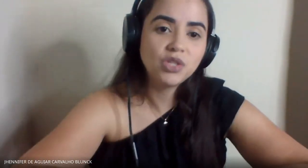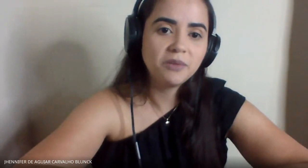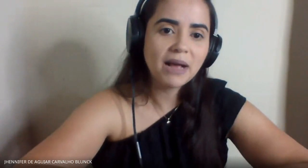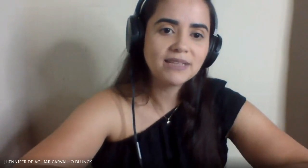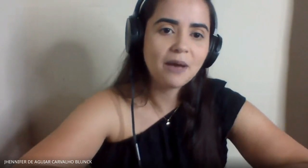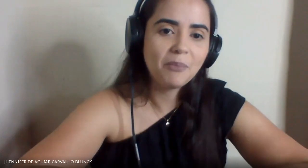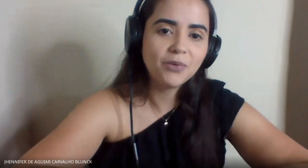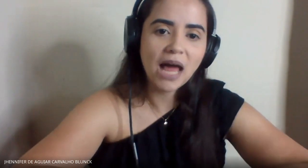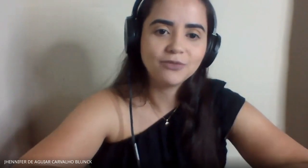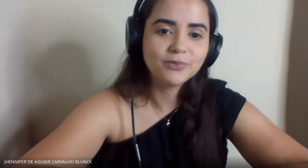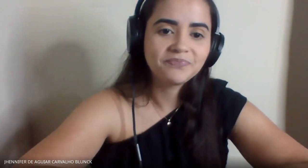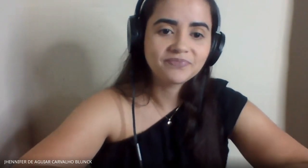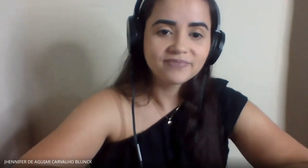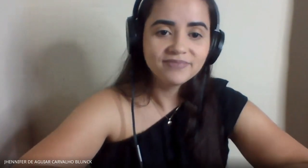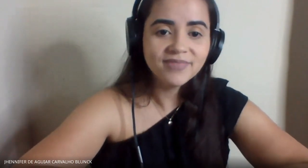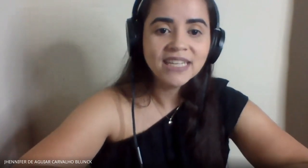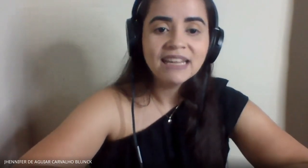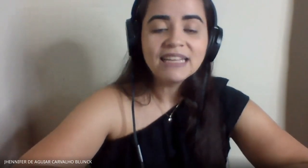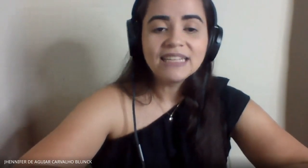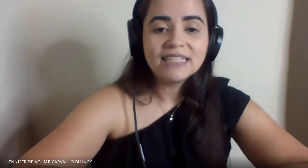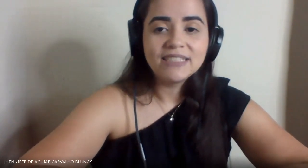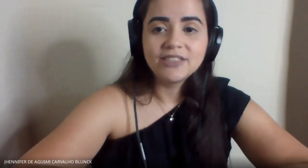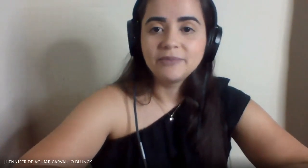movimento de passar para o lado.